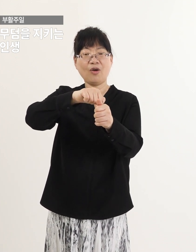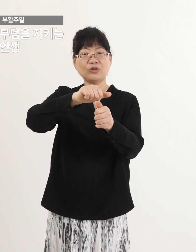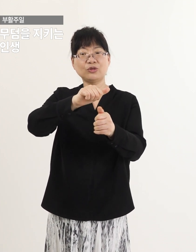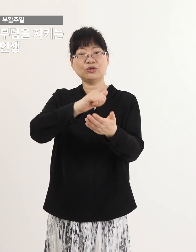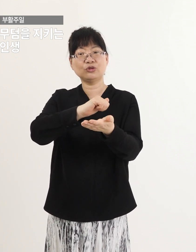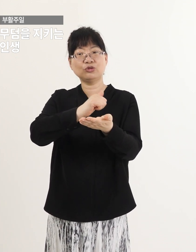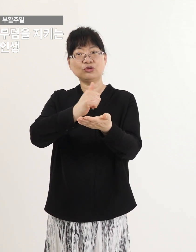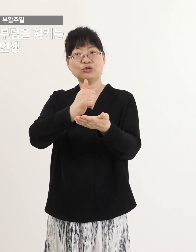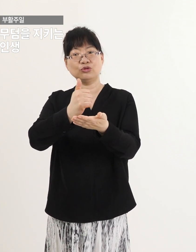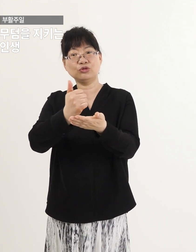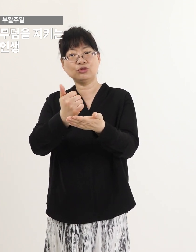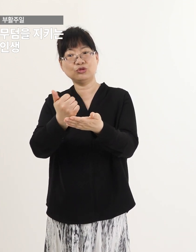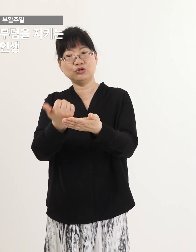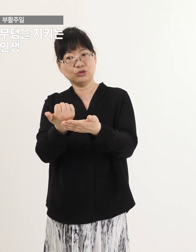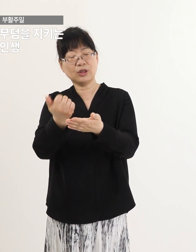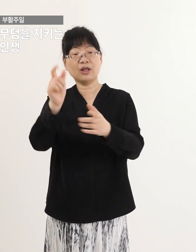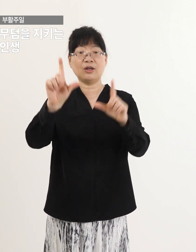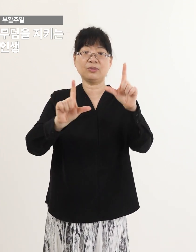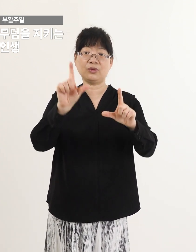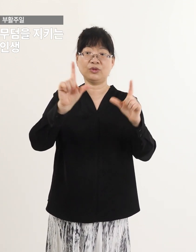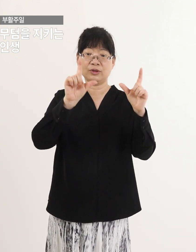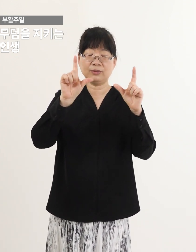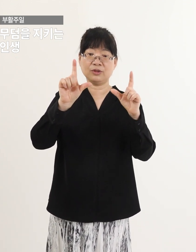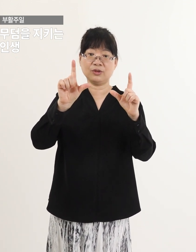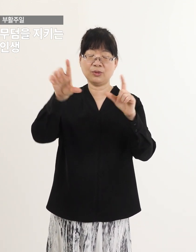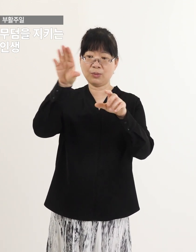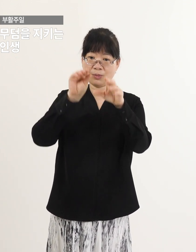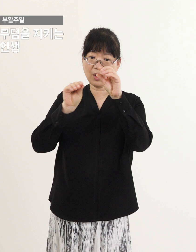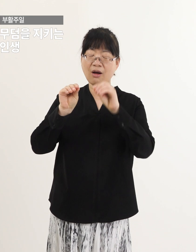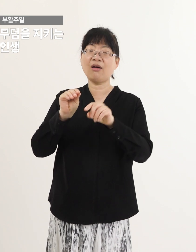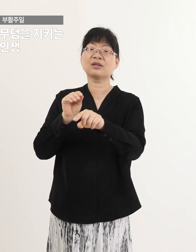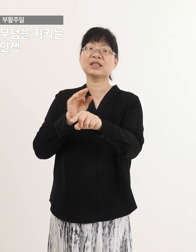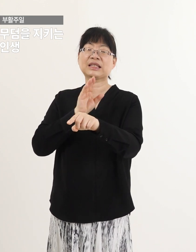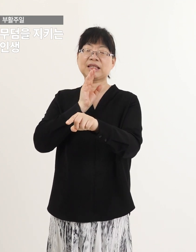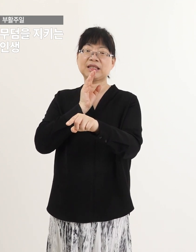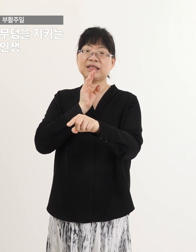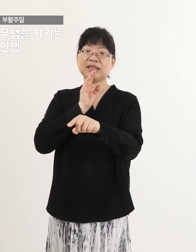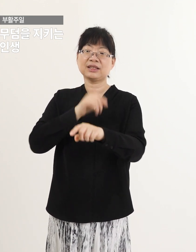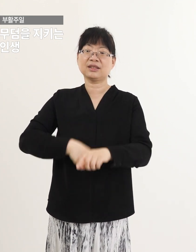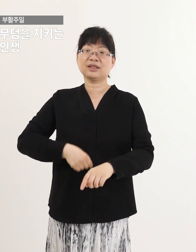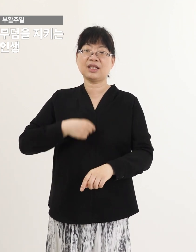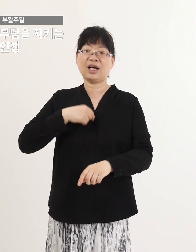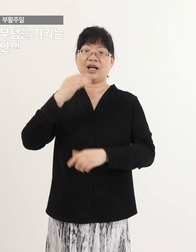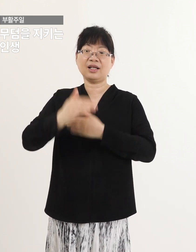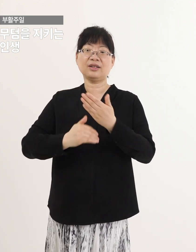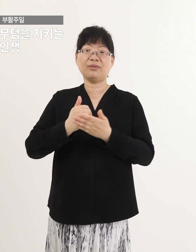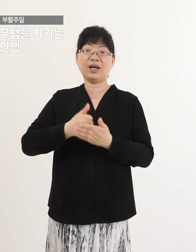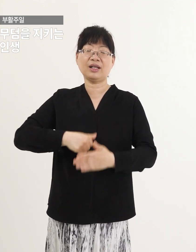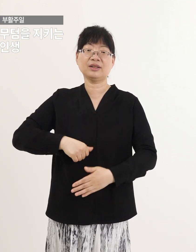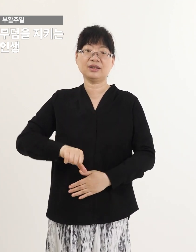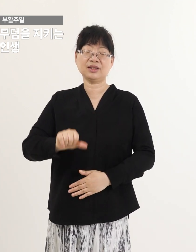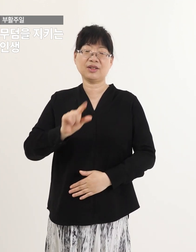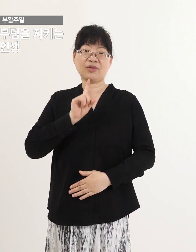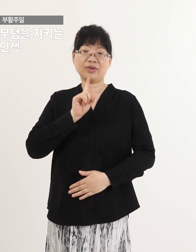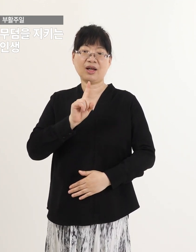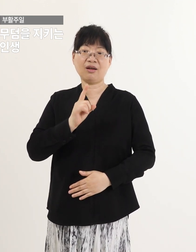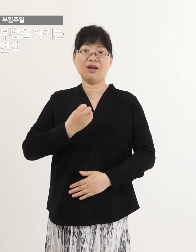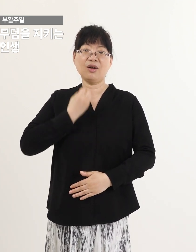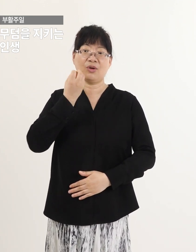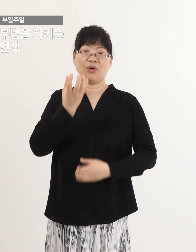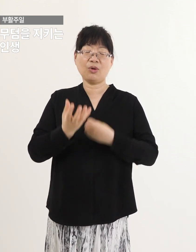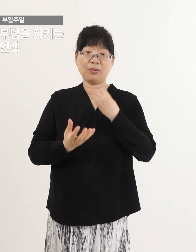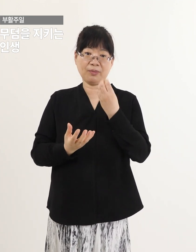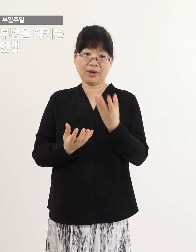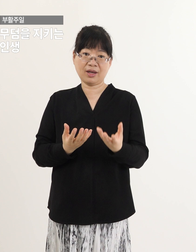죽어가는 장면을 보면서 그는 진실로 하나님의 아들이었도다라고